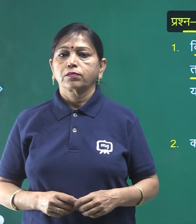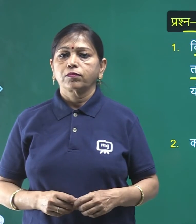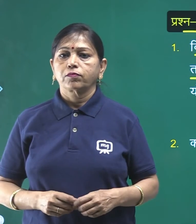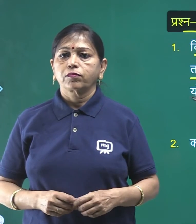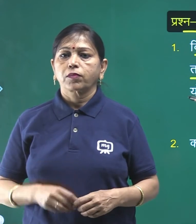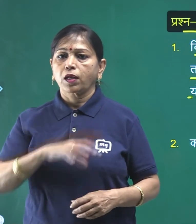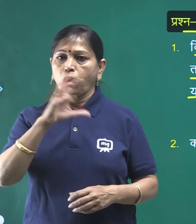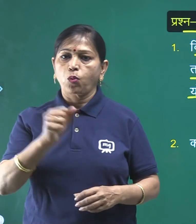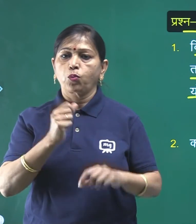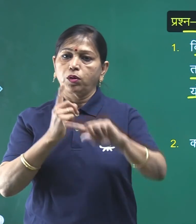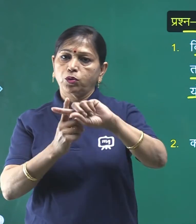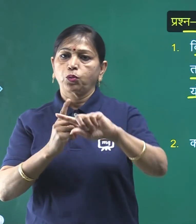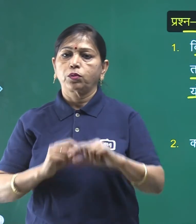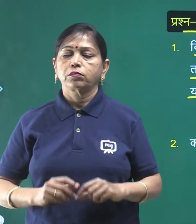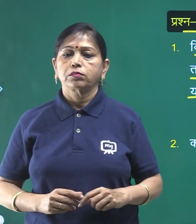कुल योग